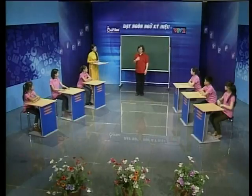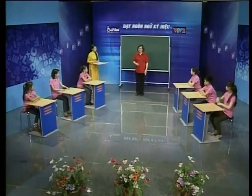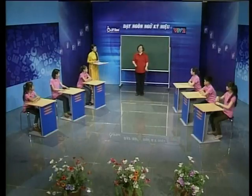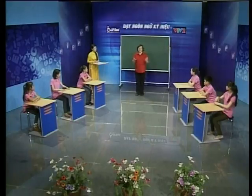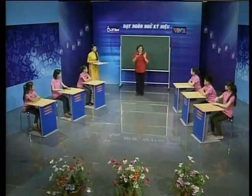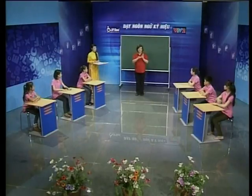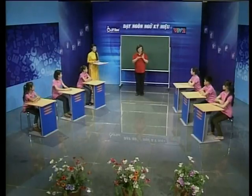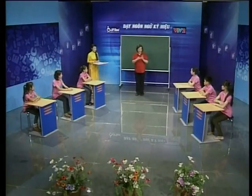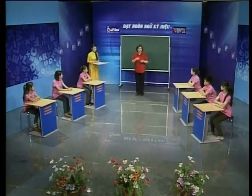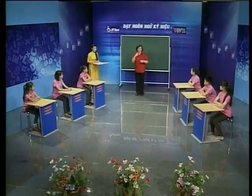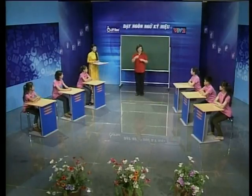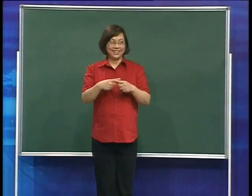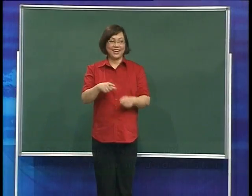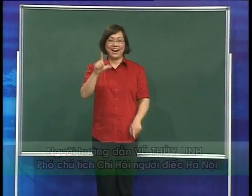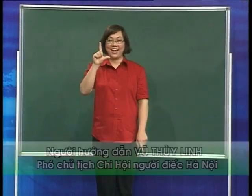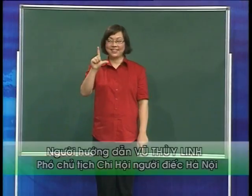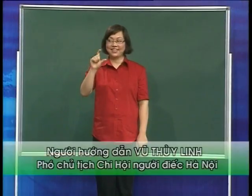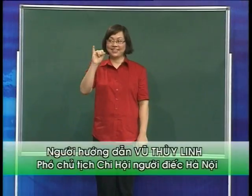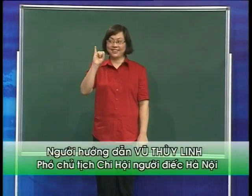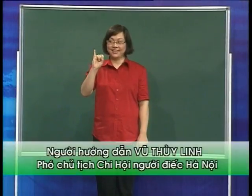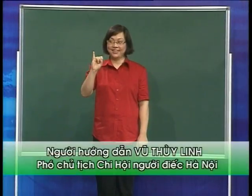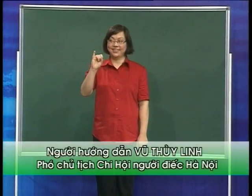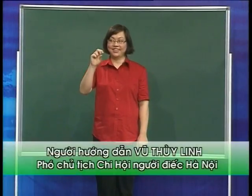Cô xin được giới thiệu Cô tên là Linh